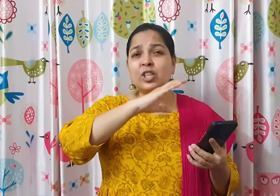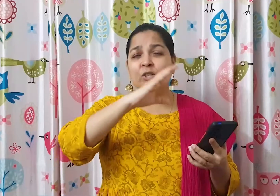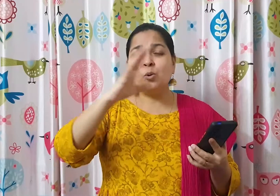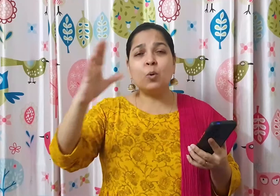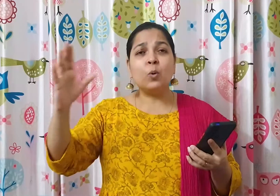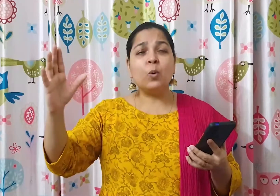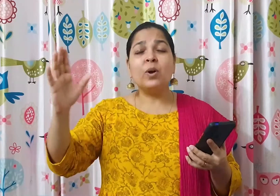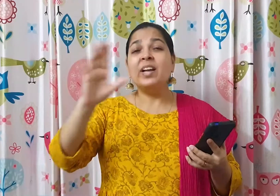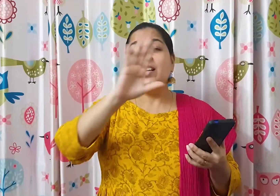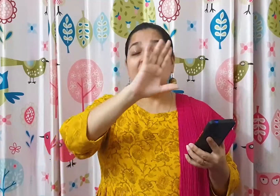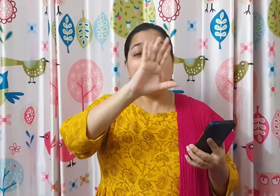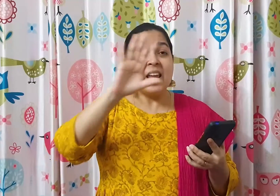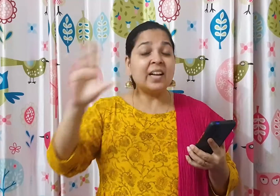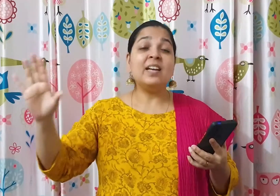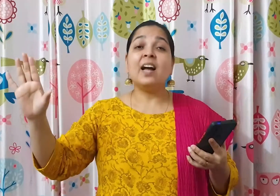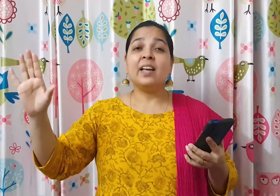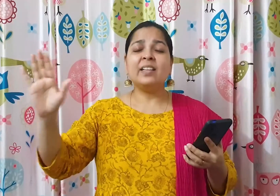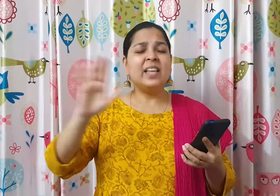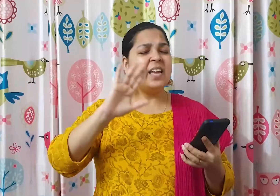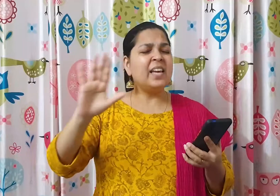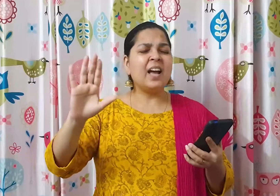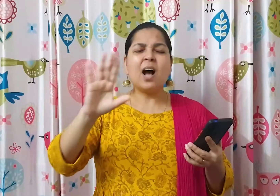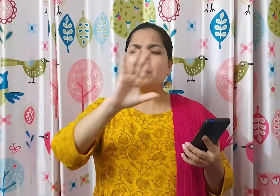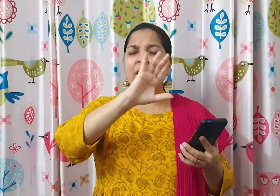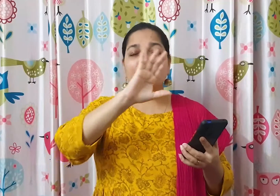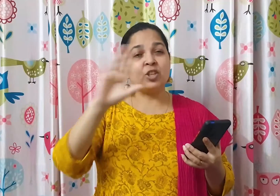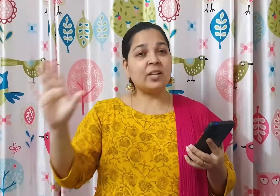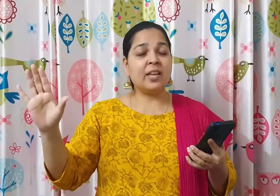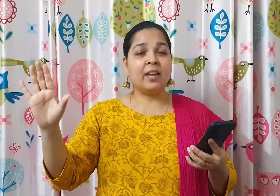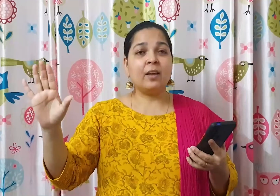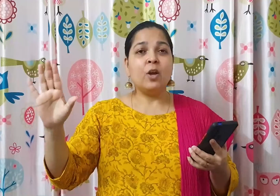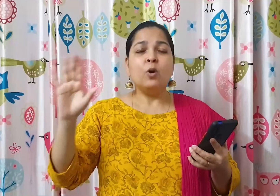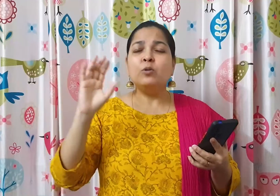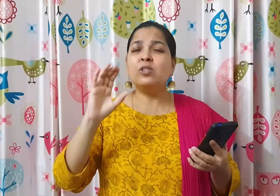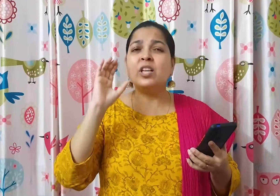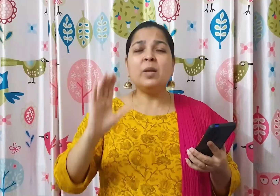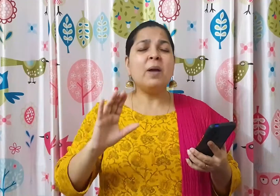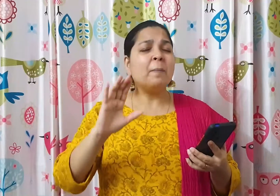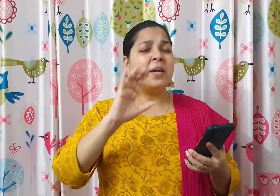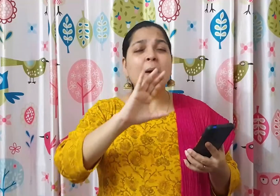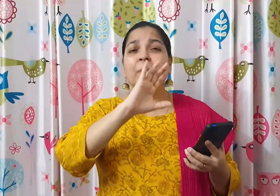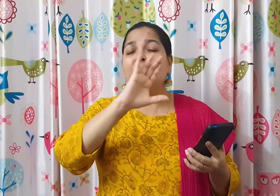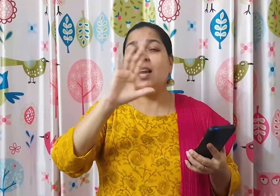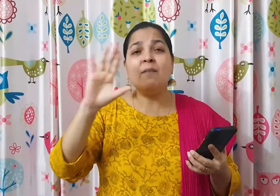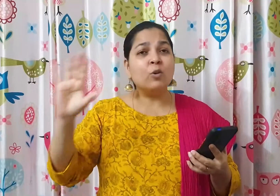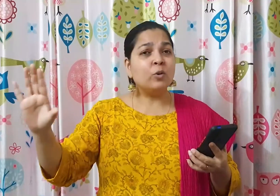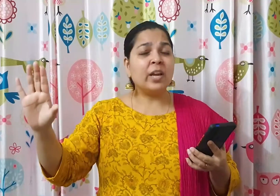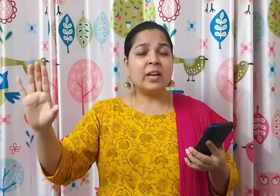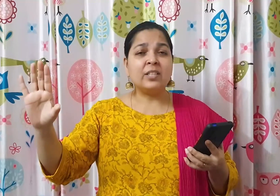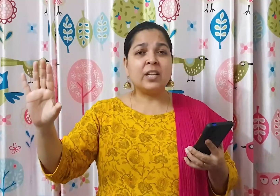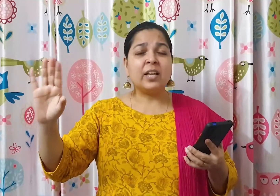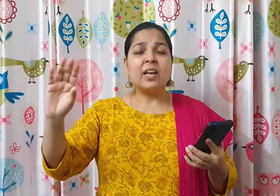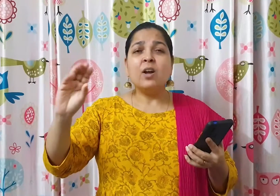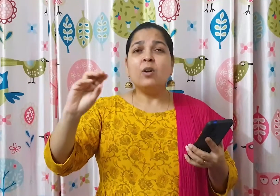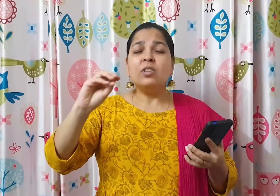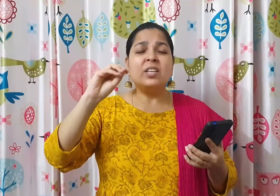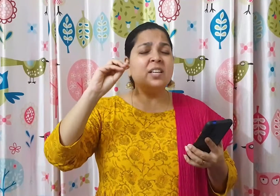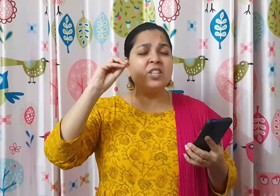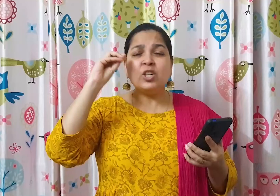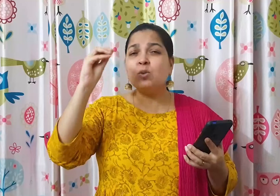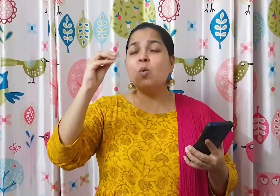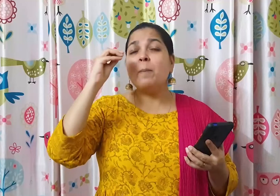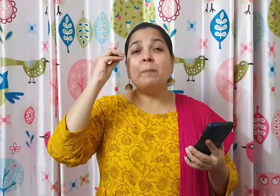বাক্য গ্ৰহণ কৰি, ঈশ্বৰৰ বাক্যক লৈ আপুনি ক'বলৈ আৰম্ভ কৰিব, যেনেদৰে ঈশ্বৰে কৈছিল, ঈশ্বৰেও কৈছিল